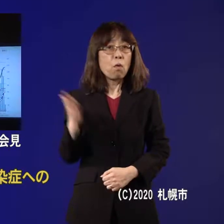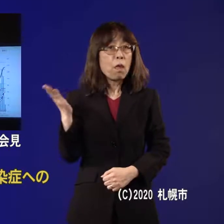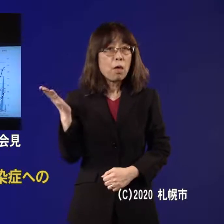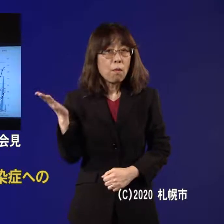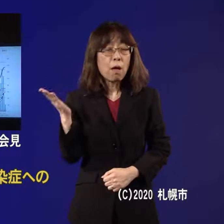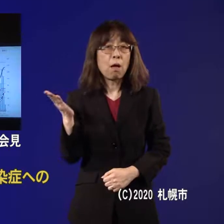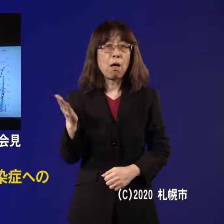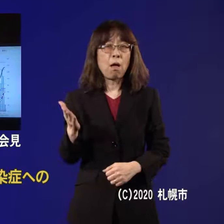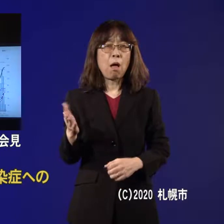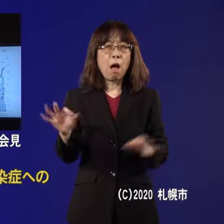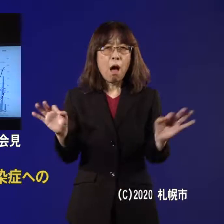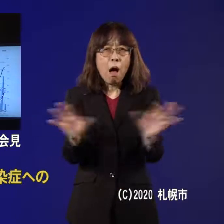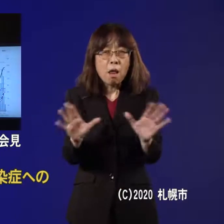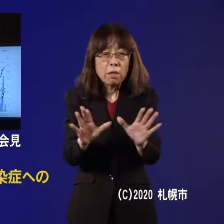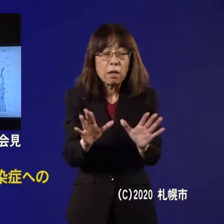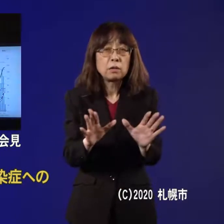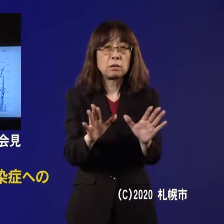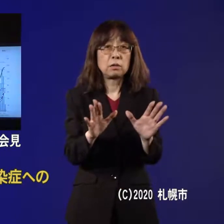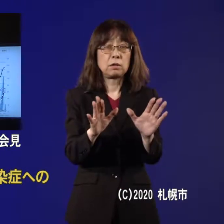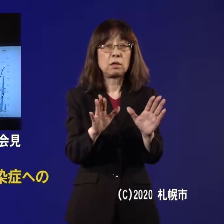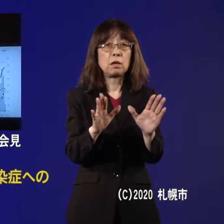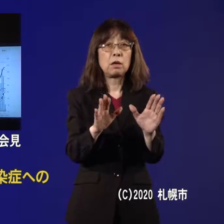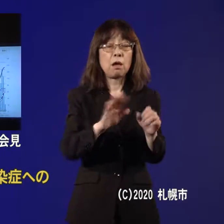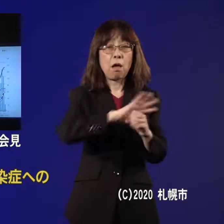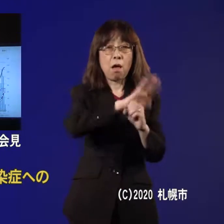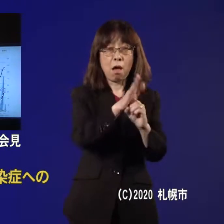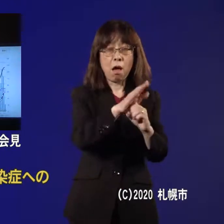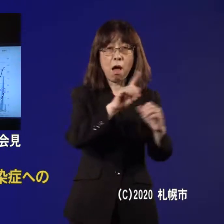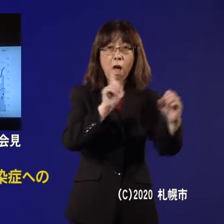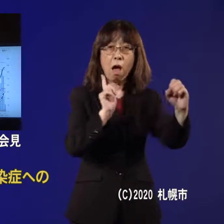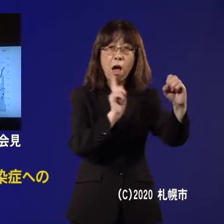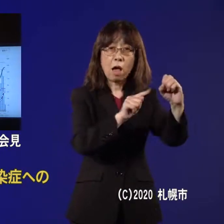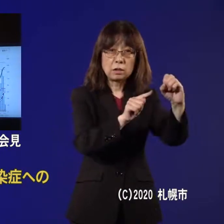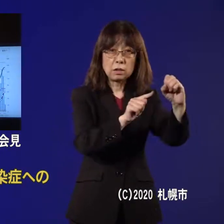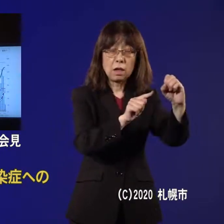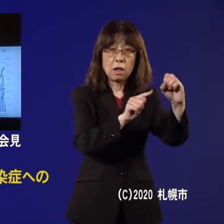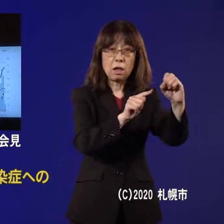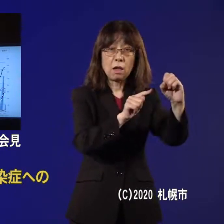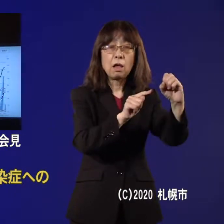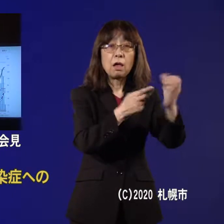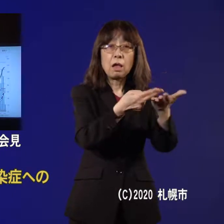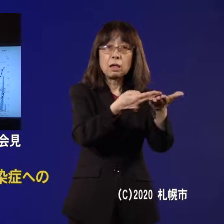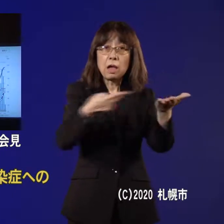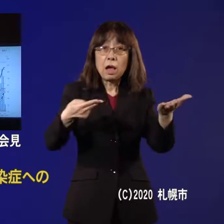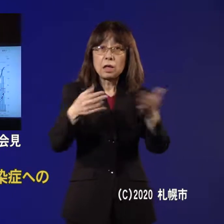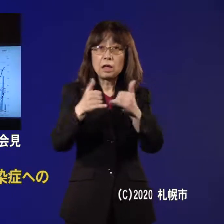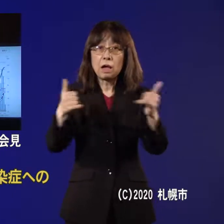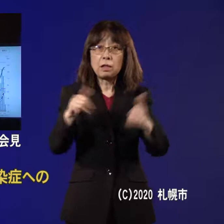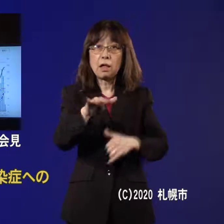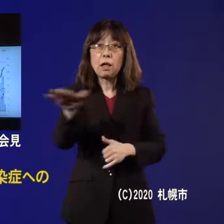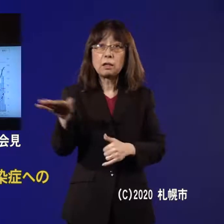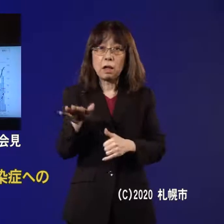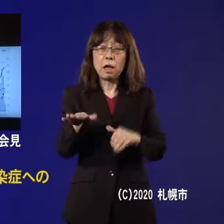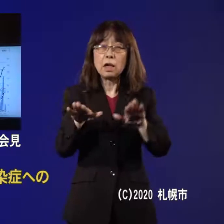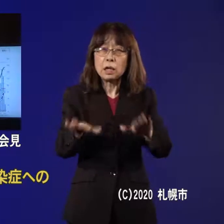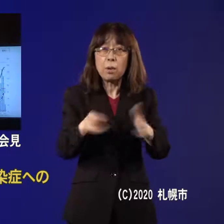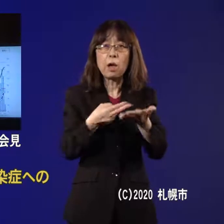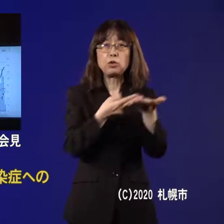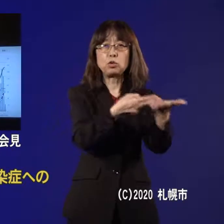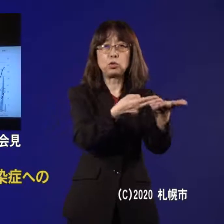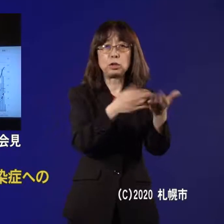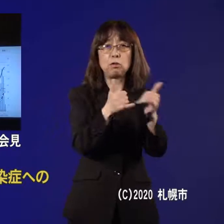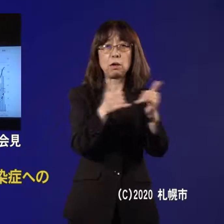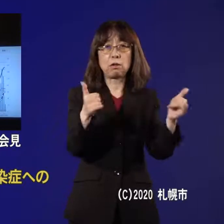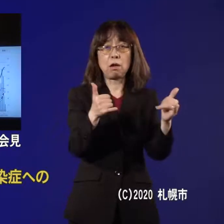新たに発生した人から退院を陰性確認されて退院をされた方、現在入院をされている方